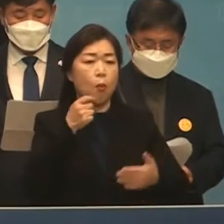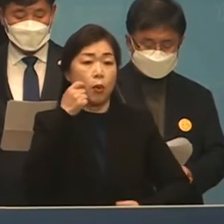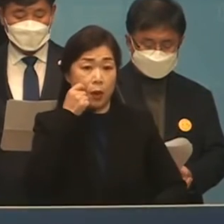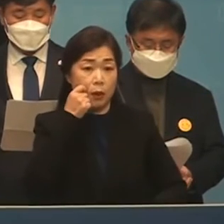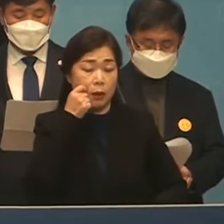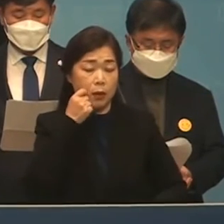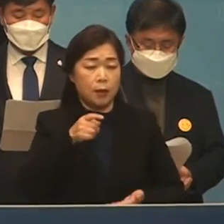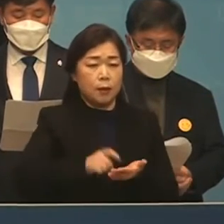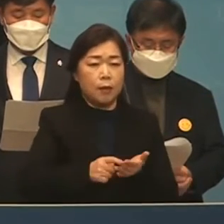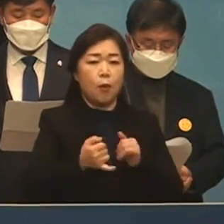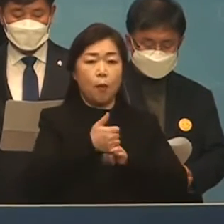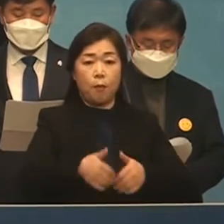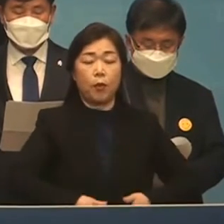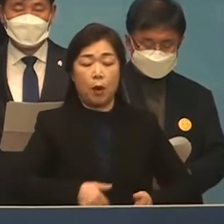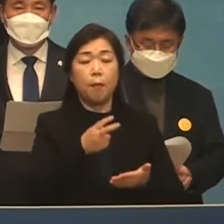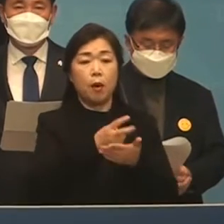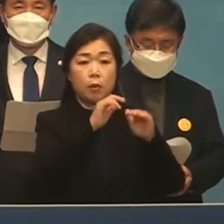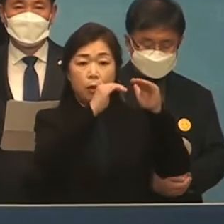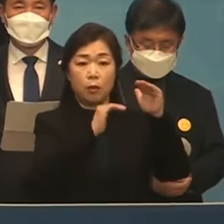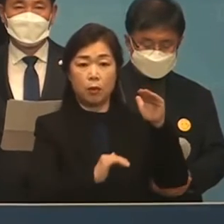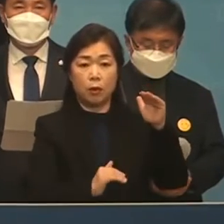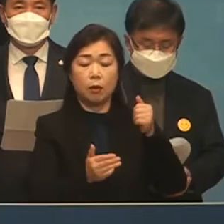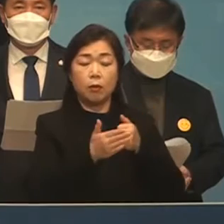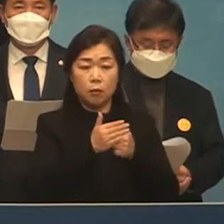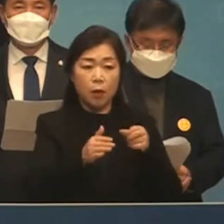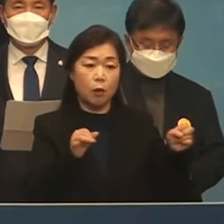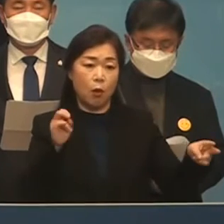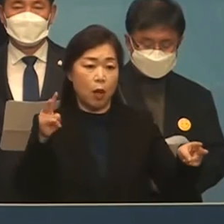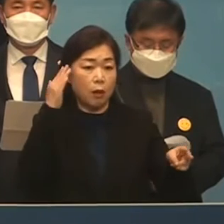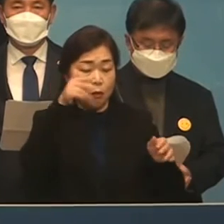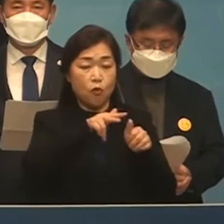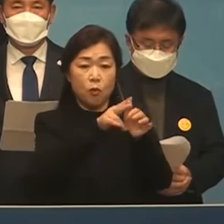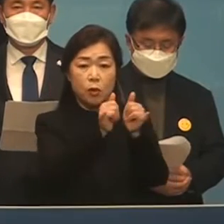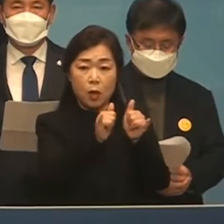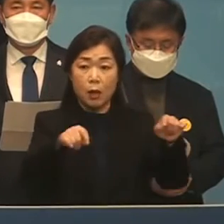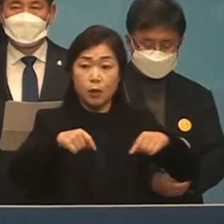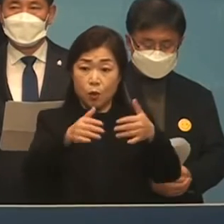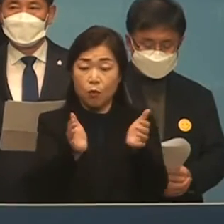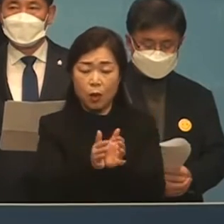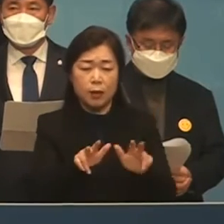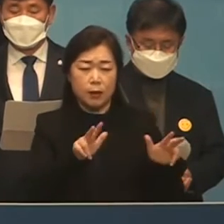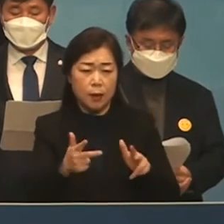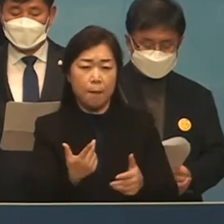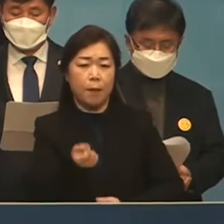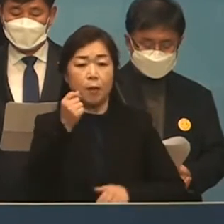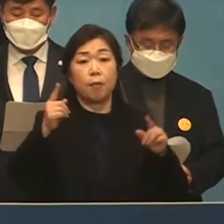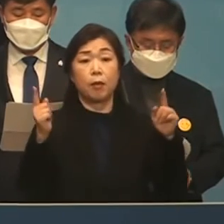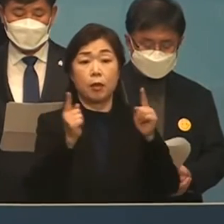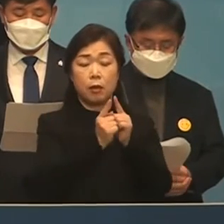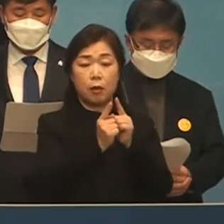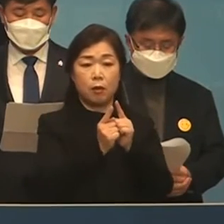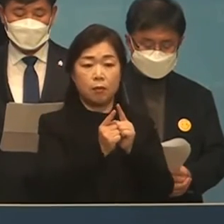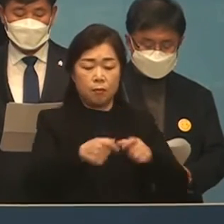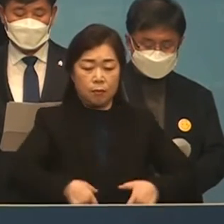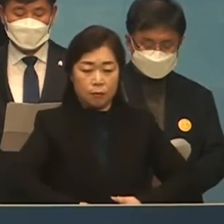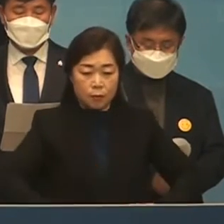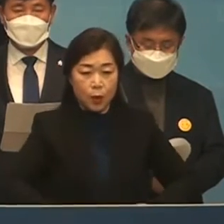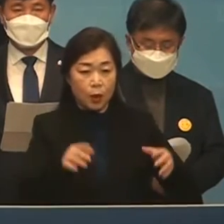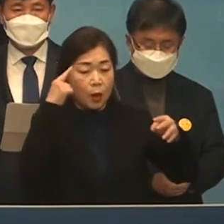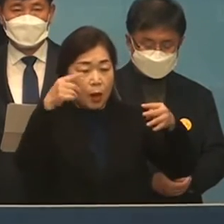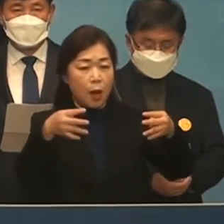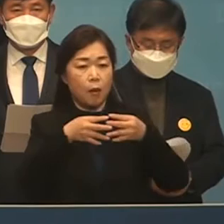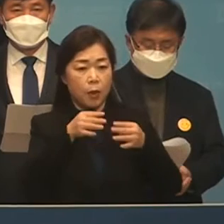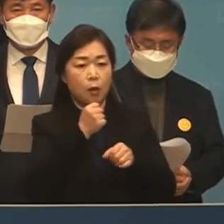시급한 민생 입법입니다. 여야 대통령 후보와 지도부가 당장 만나서 통 크게